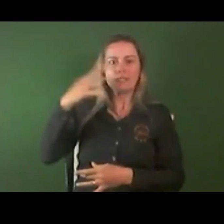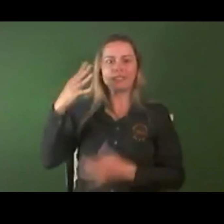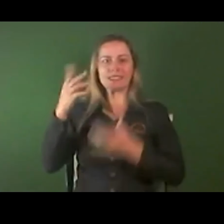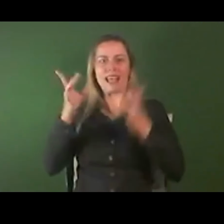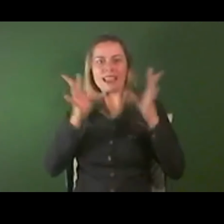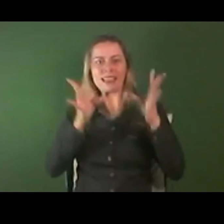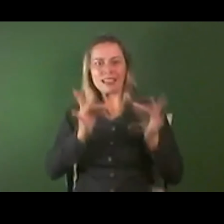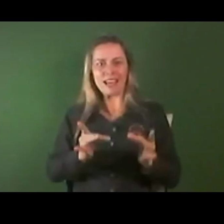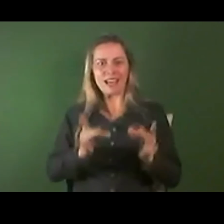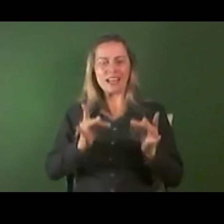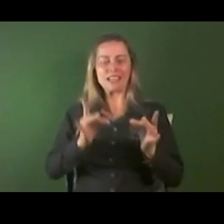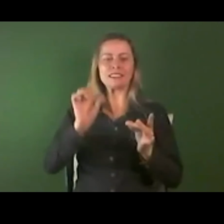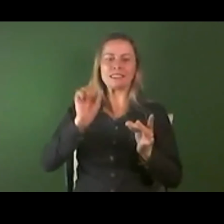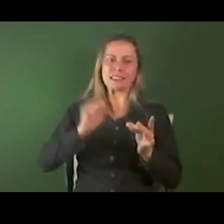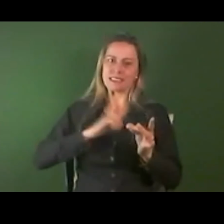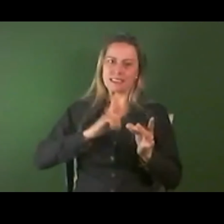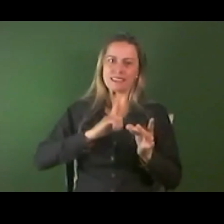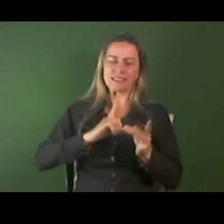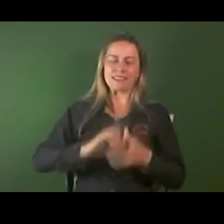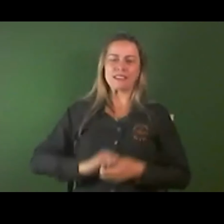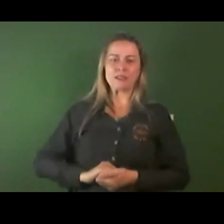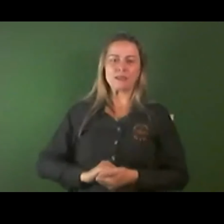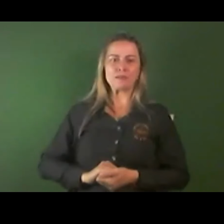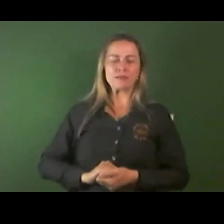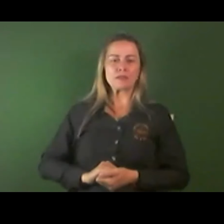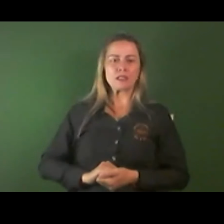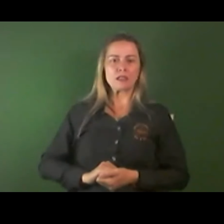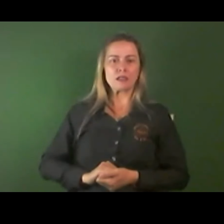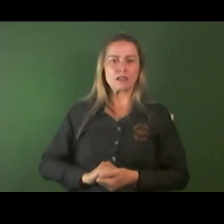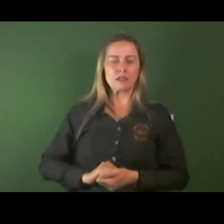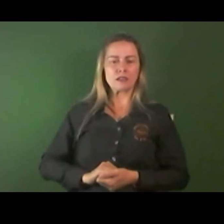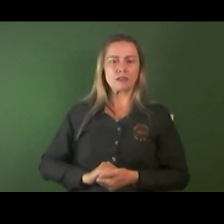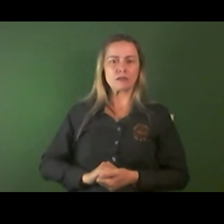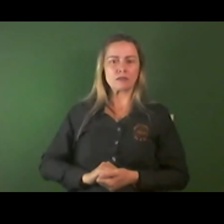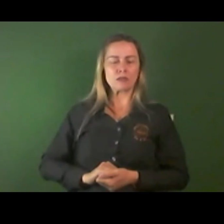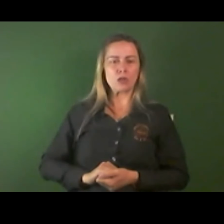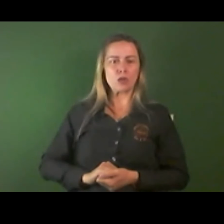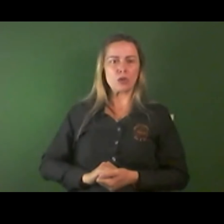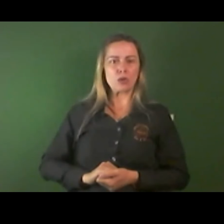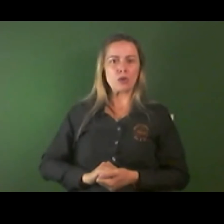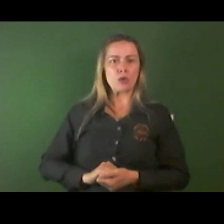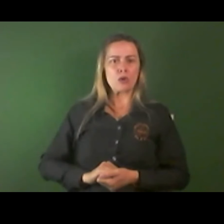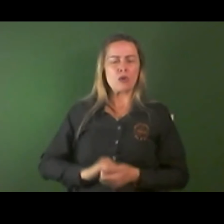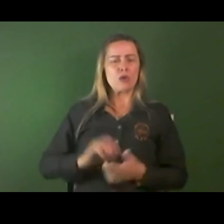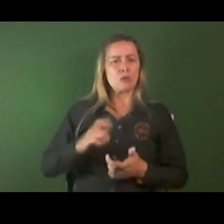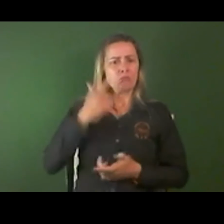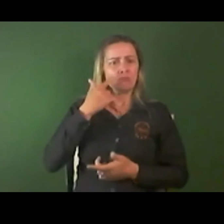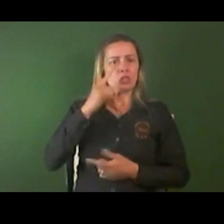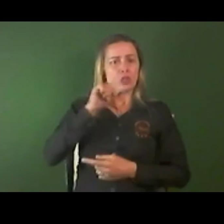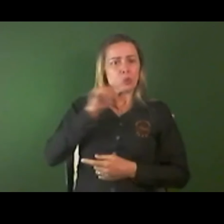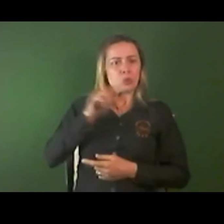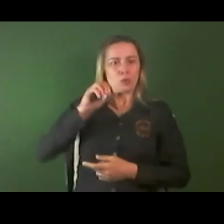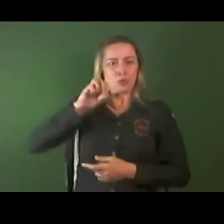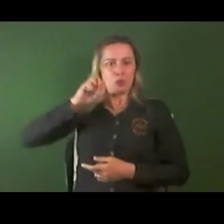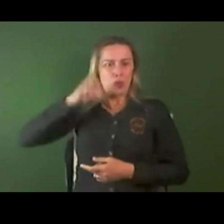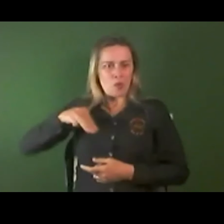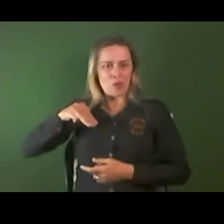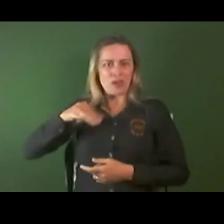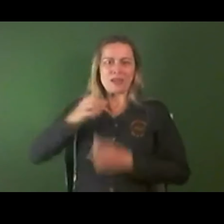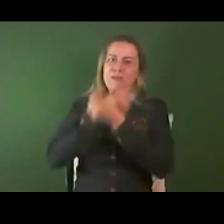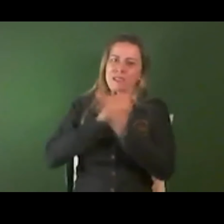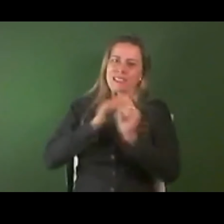detalhes, que uma reprodução com essa via Zoom é impossível de se perceber.